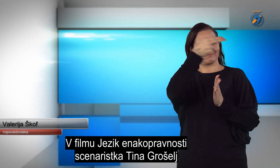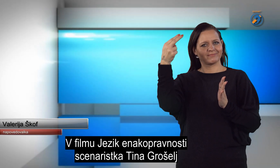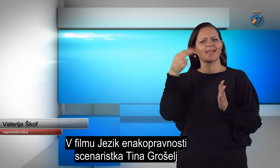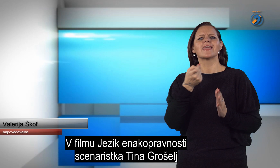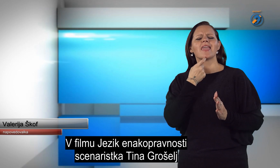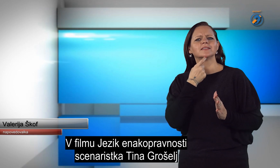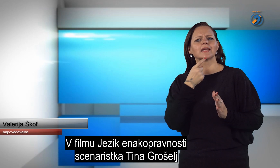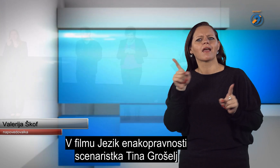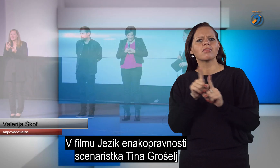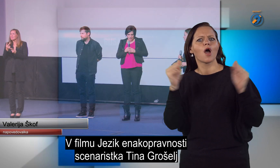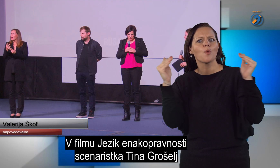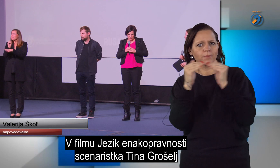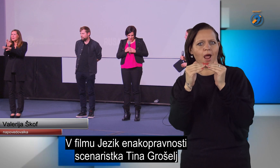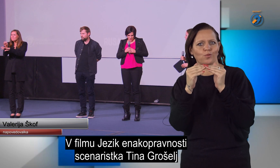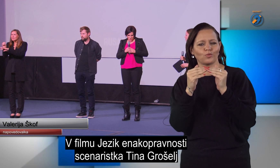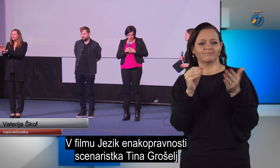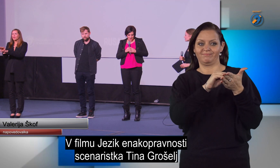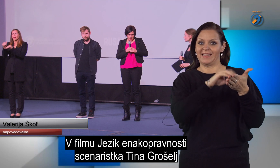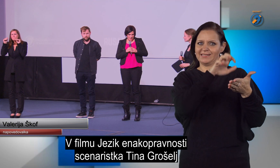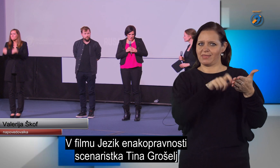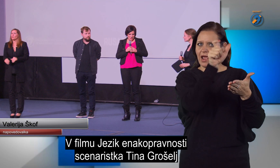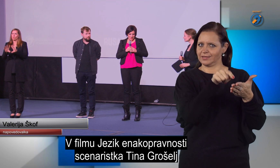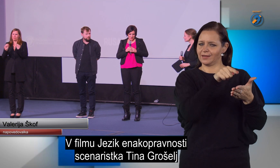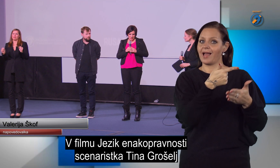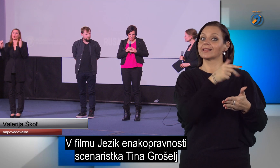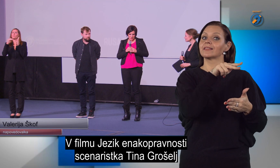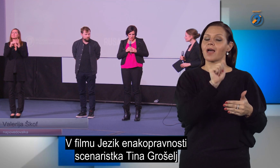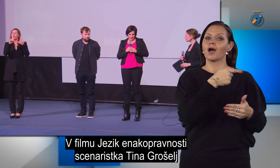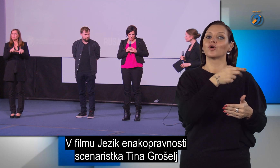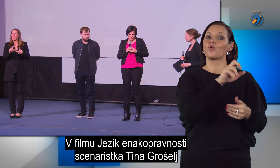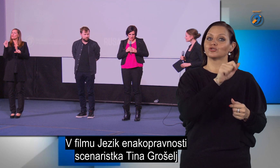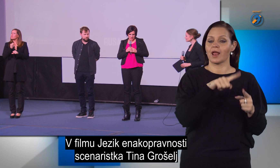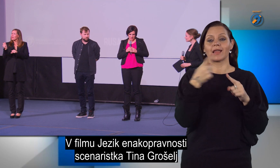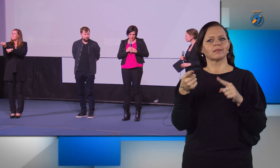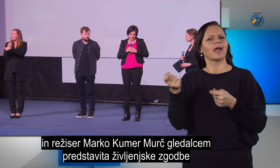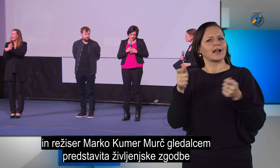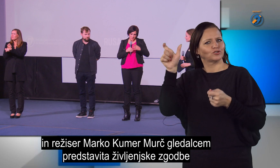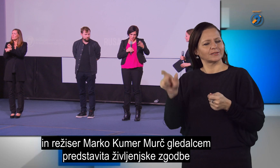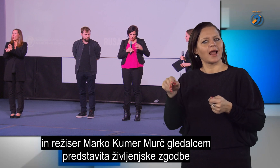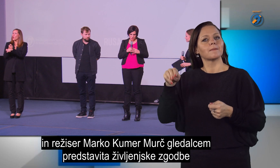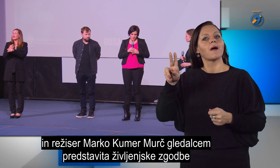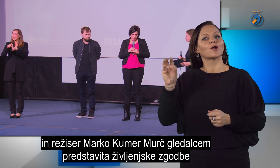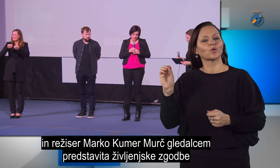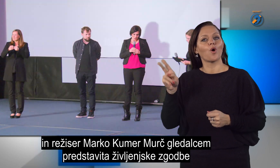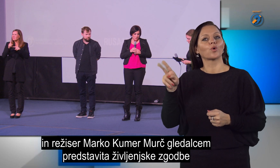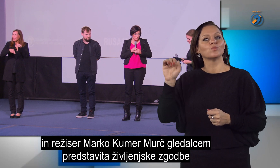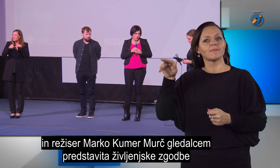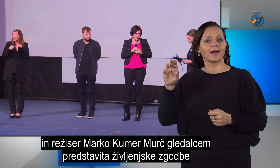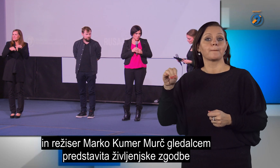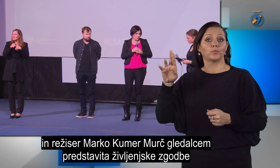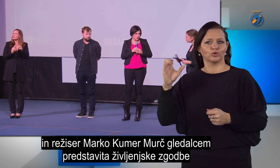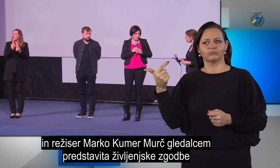filmu Jezik enakopravnosti scenaristka Tina Grošelj in režiser Marko Kumer-Murč